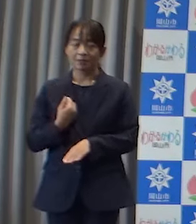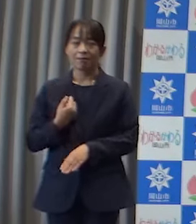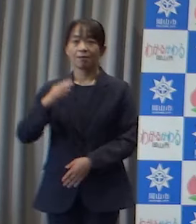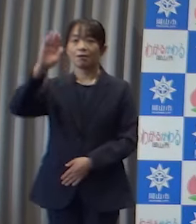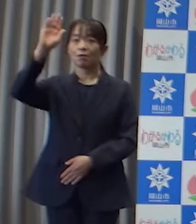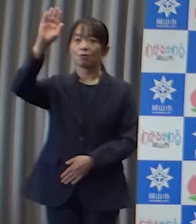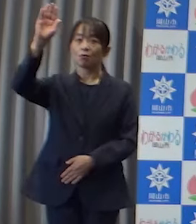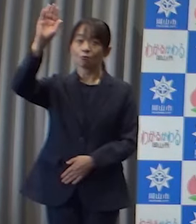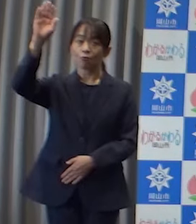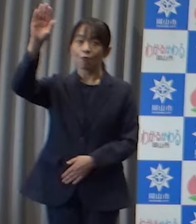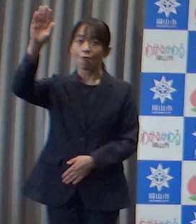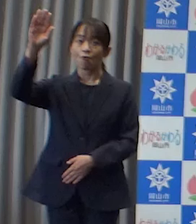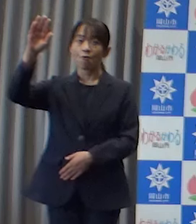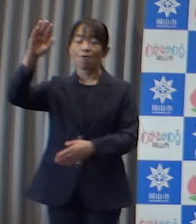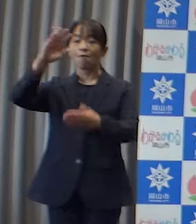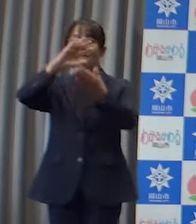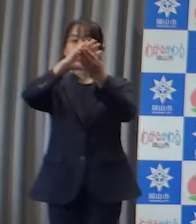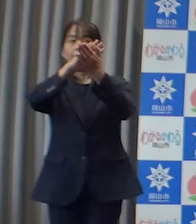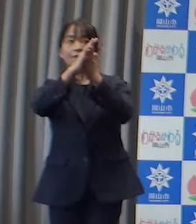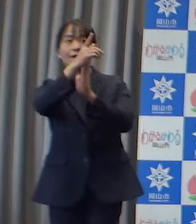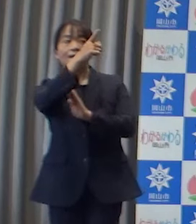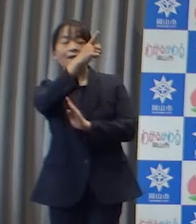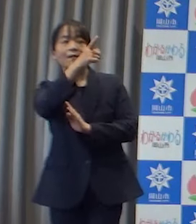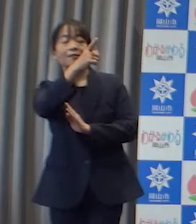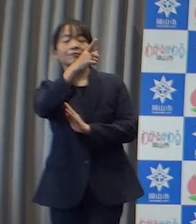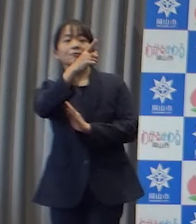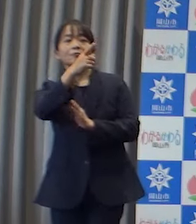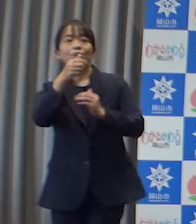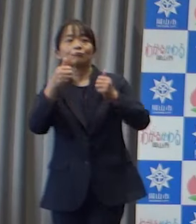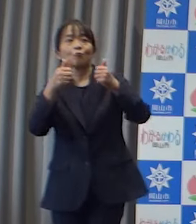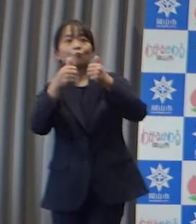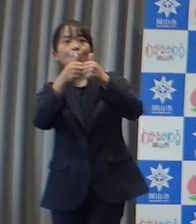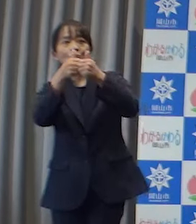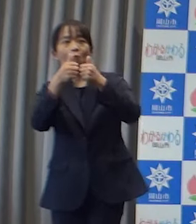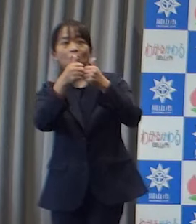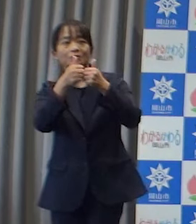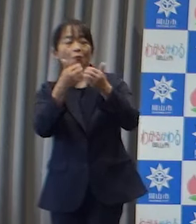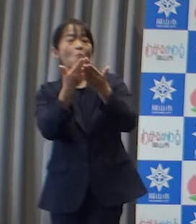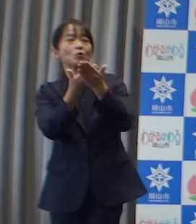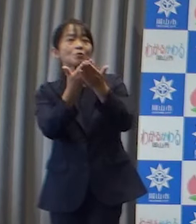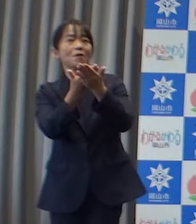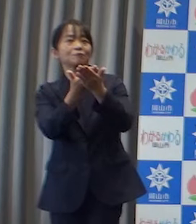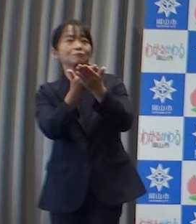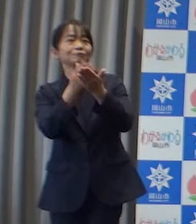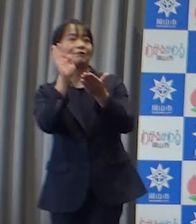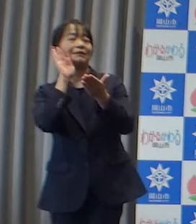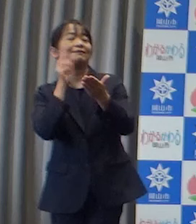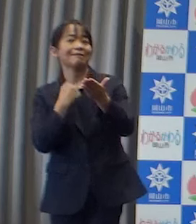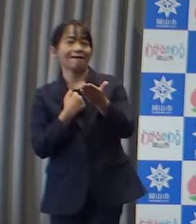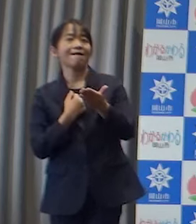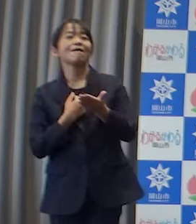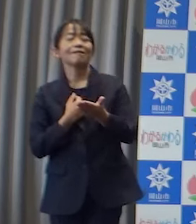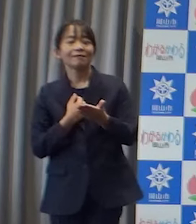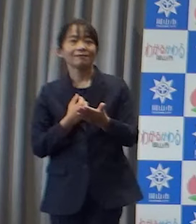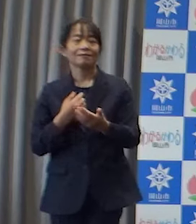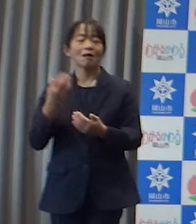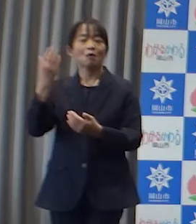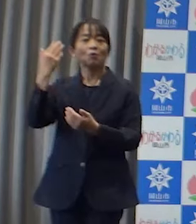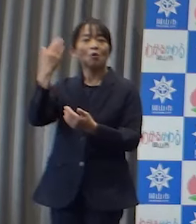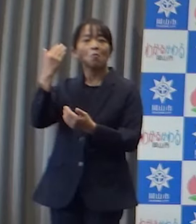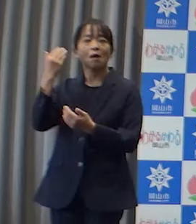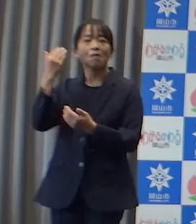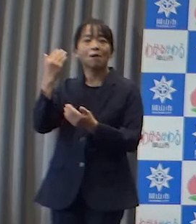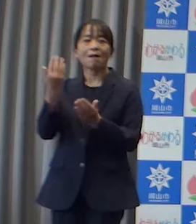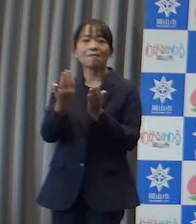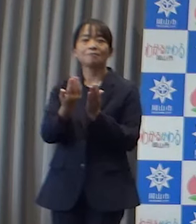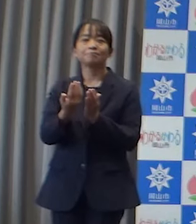ね、まあ、県との、まあ、これまでの協議を求めてきましたけれども、まあ、この間の協議はまあ非公式でということだったと思うんですけ